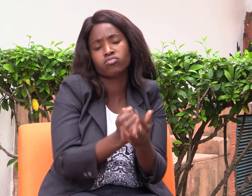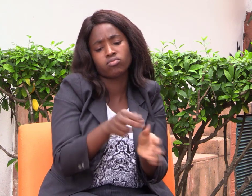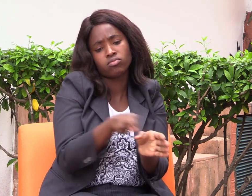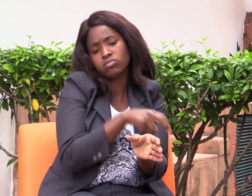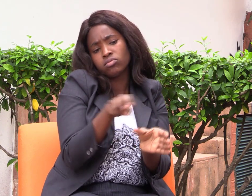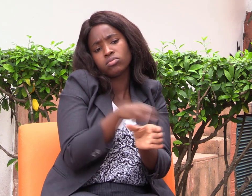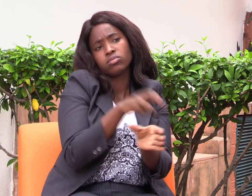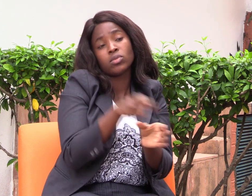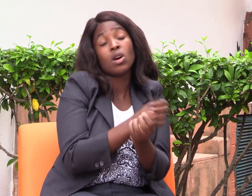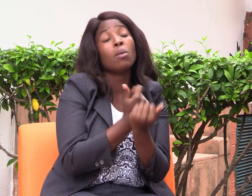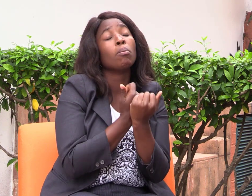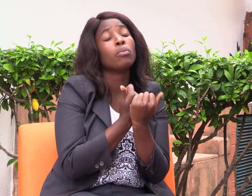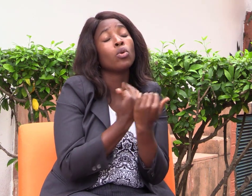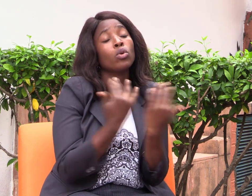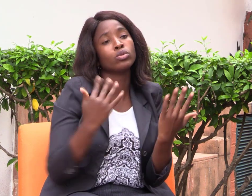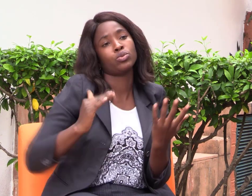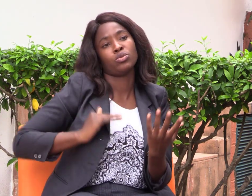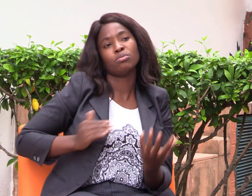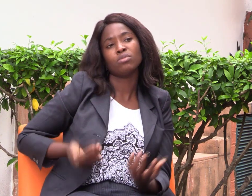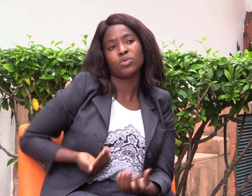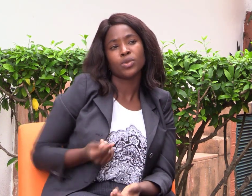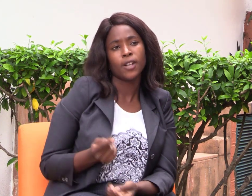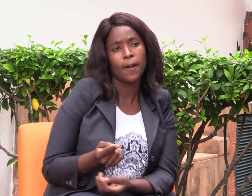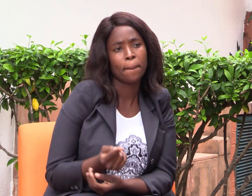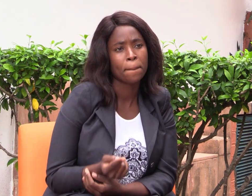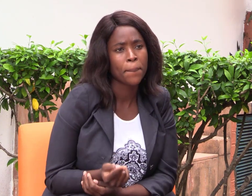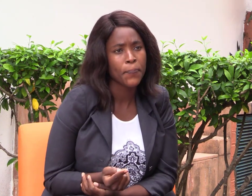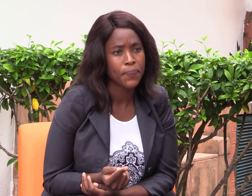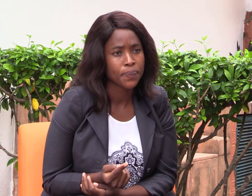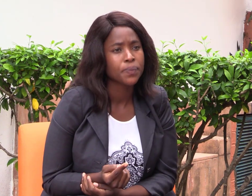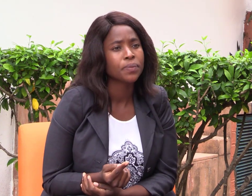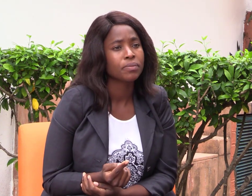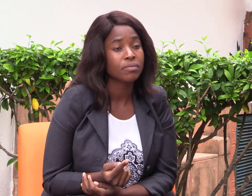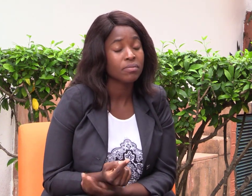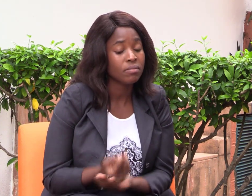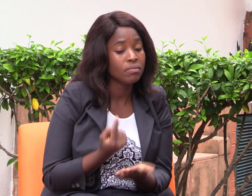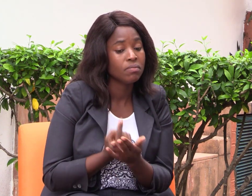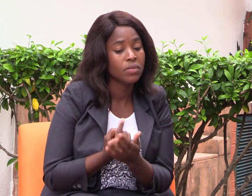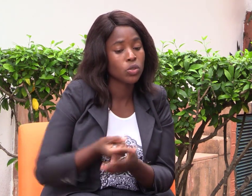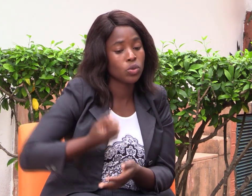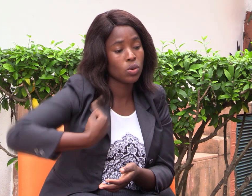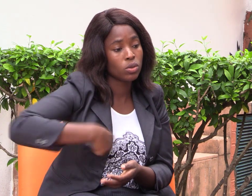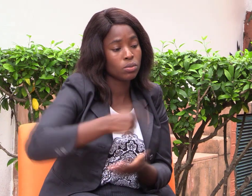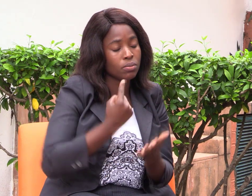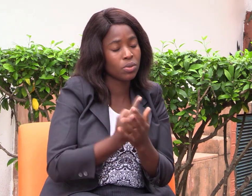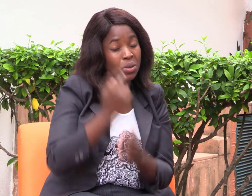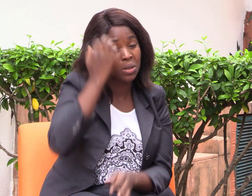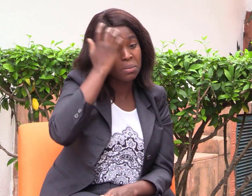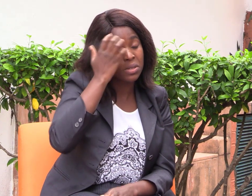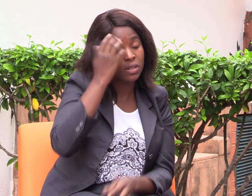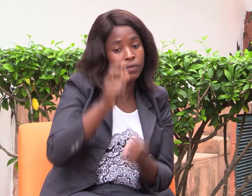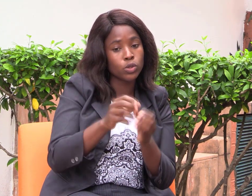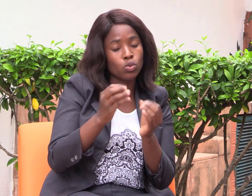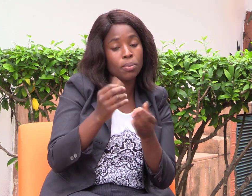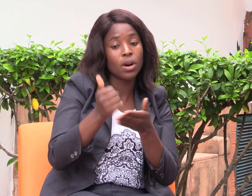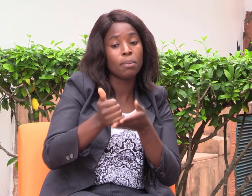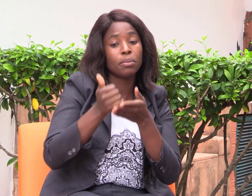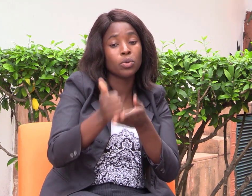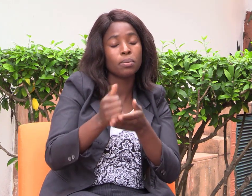São TPCs que são dados, que é para as pessoas resolverem em casa, mas dificilmente elas conseguem porque não têm essa